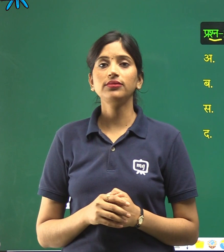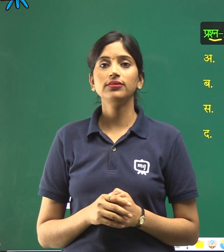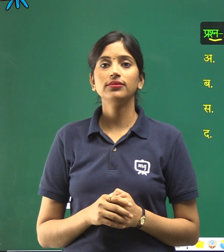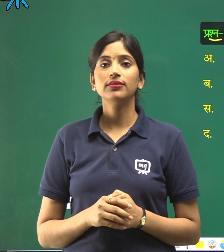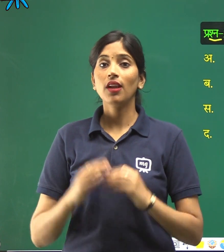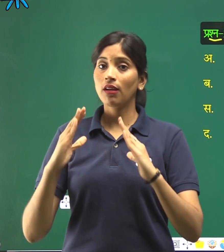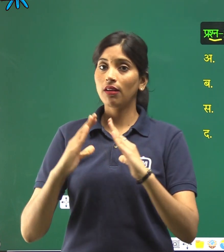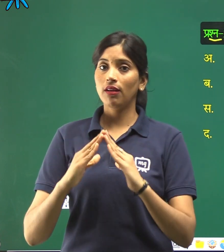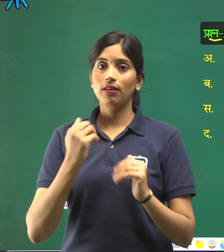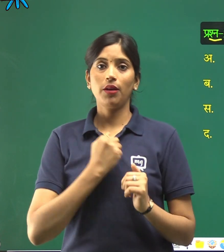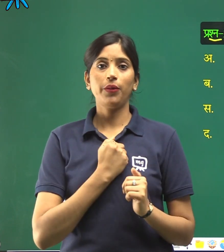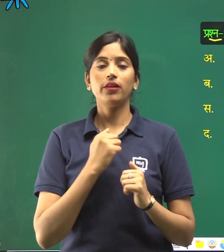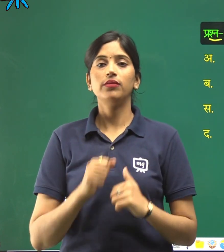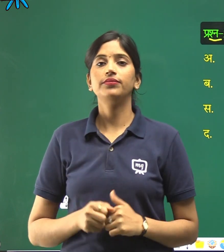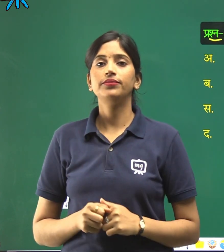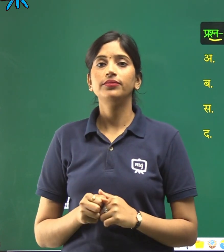घर हमें